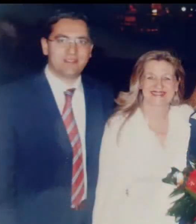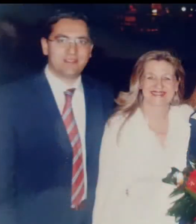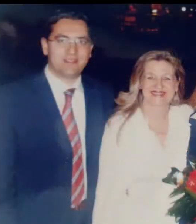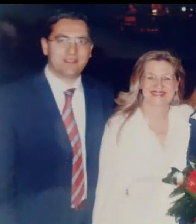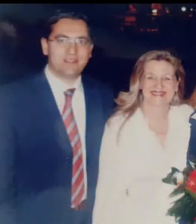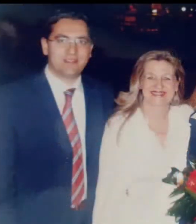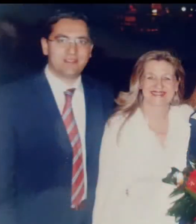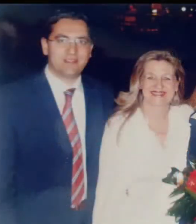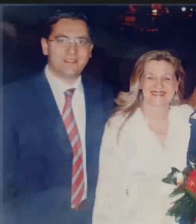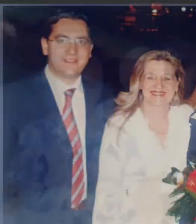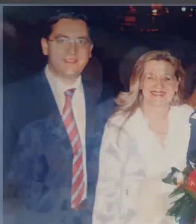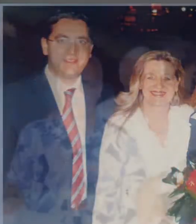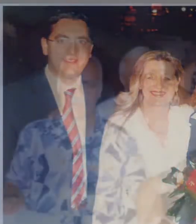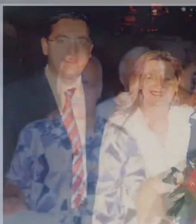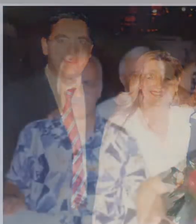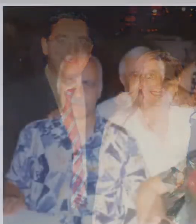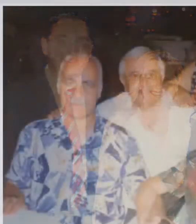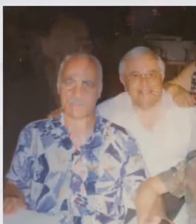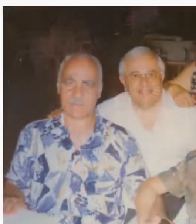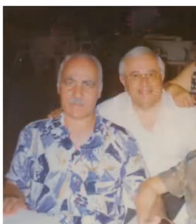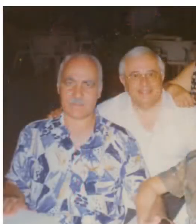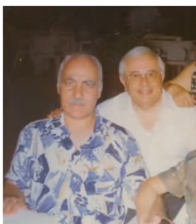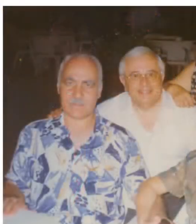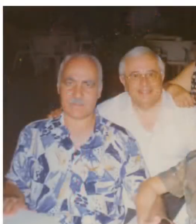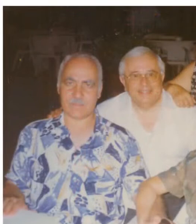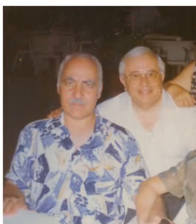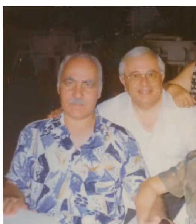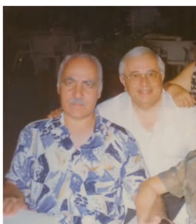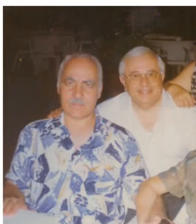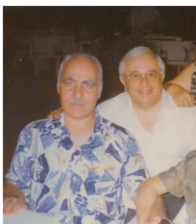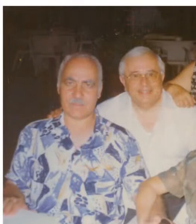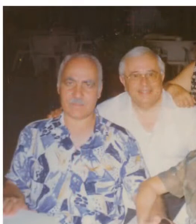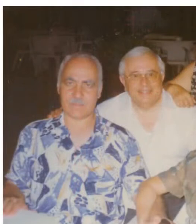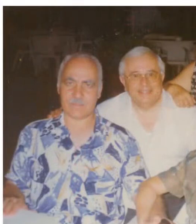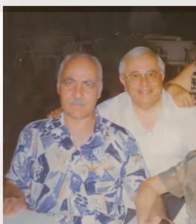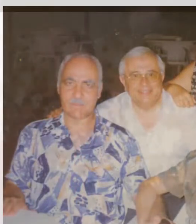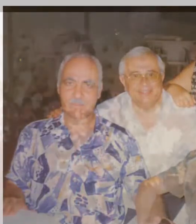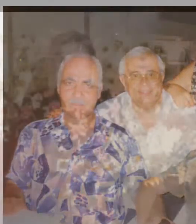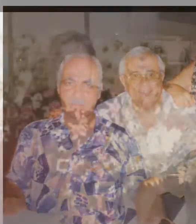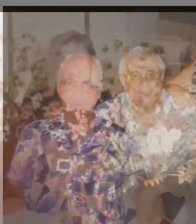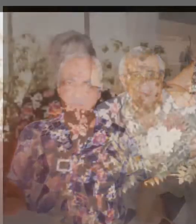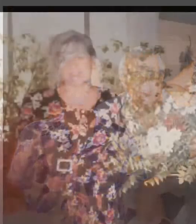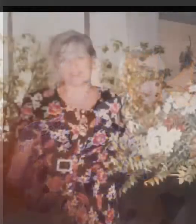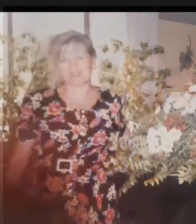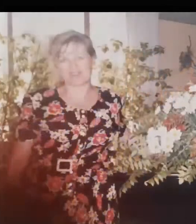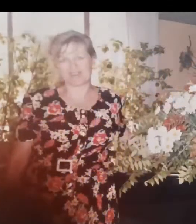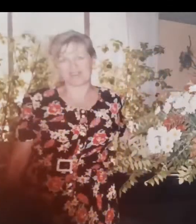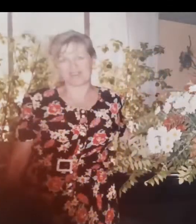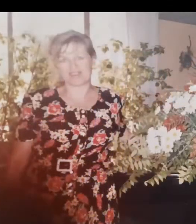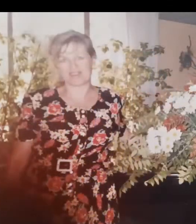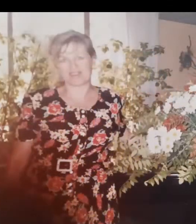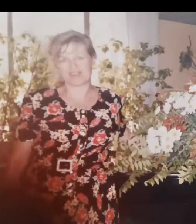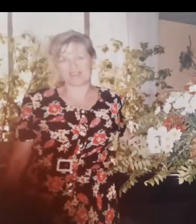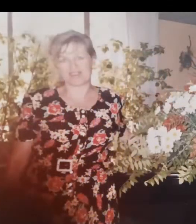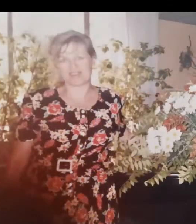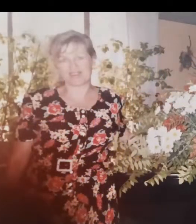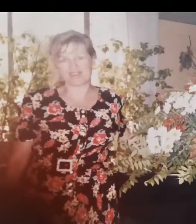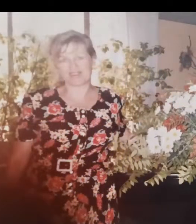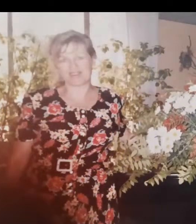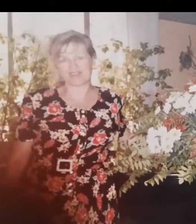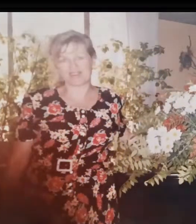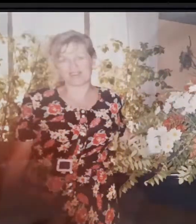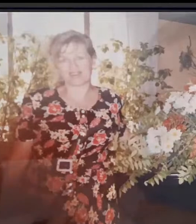insieme a noi e non ci lascerà anche tu come